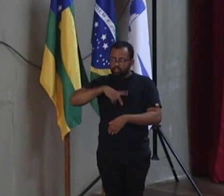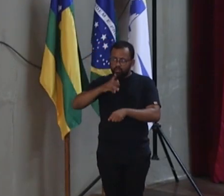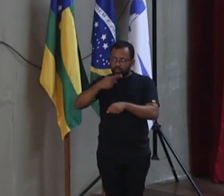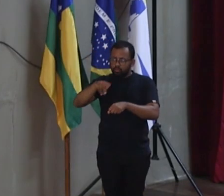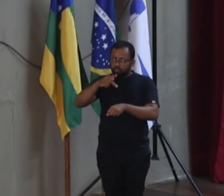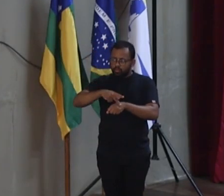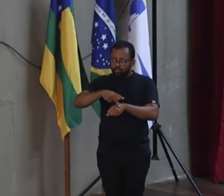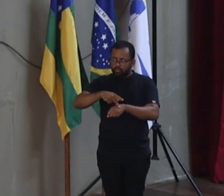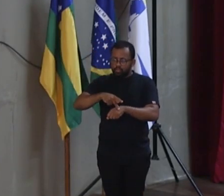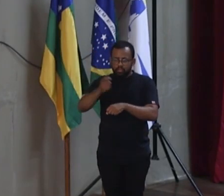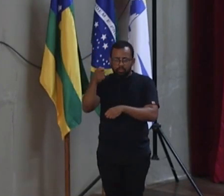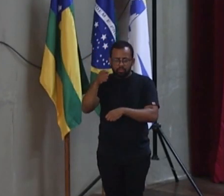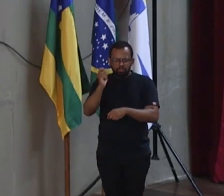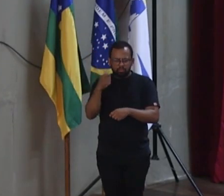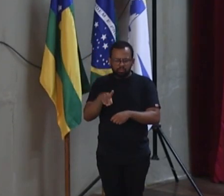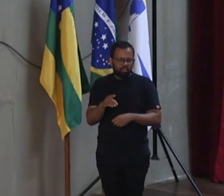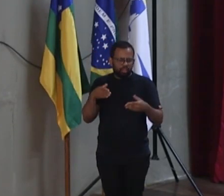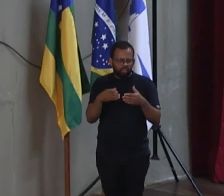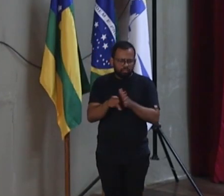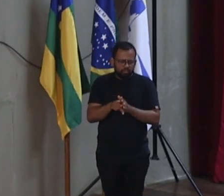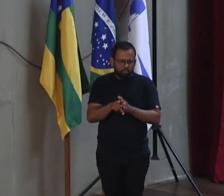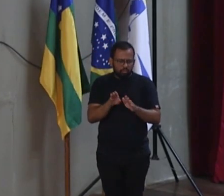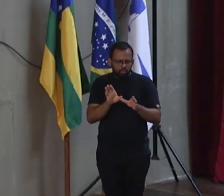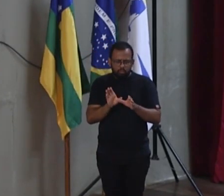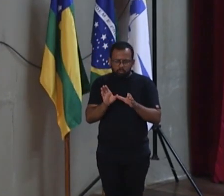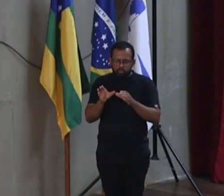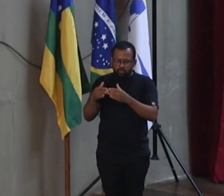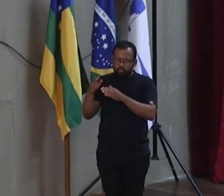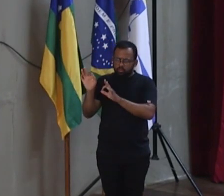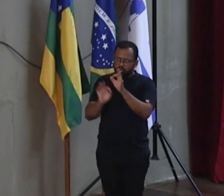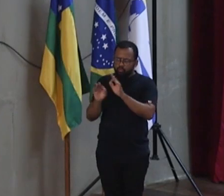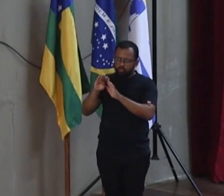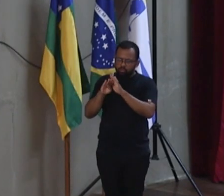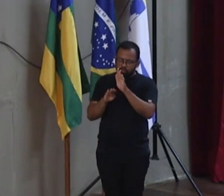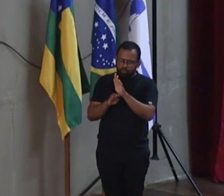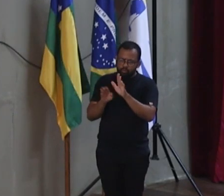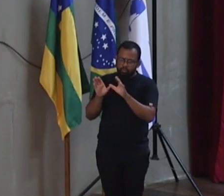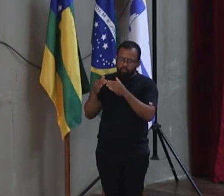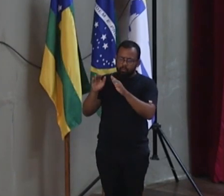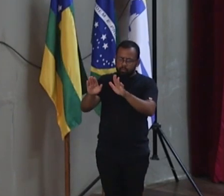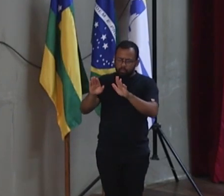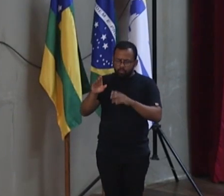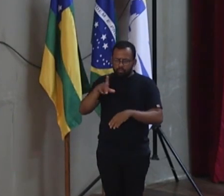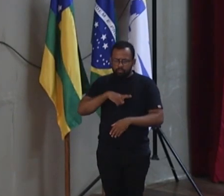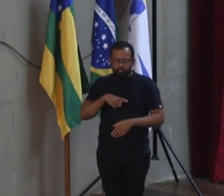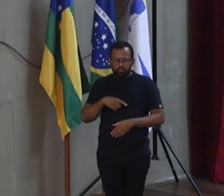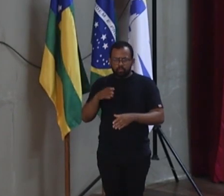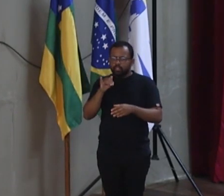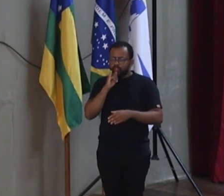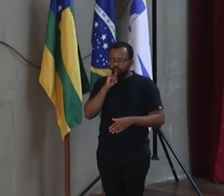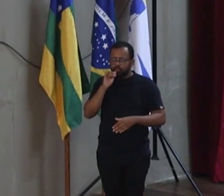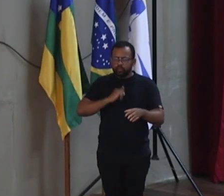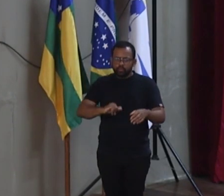país. Não necessariamente como parte da programação desses congressos, mas nos